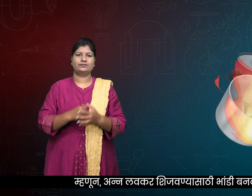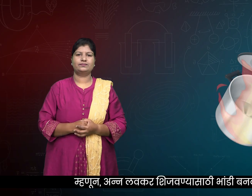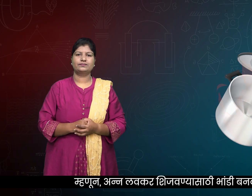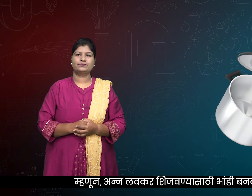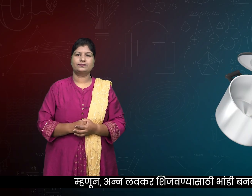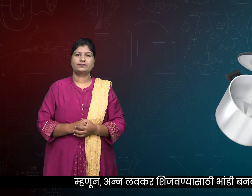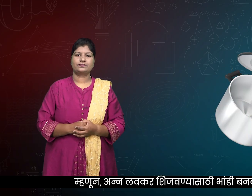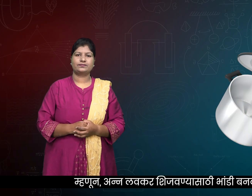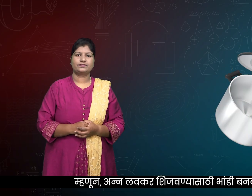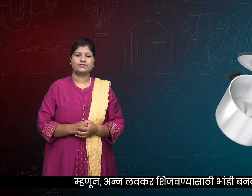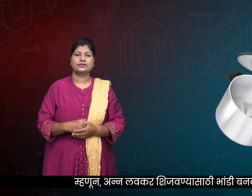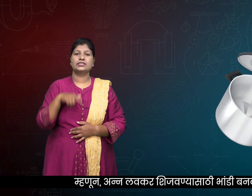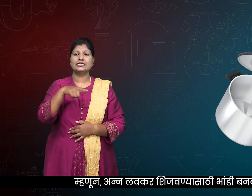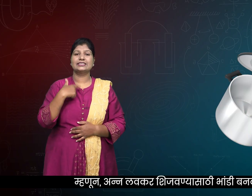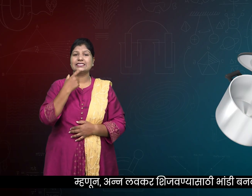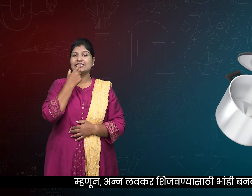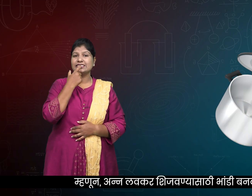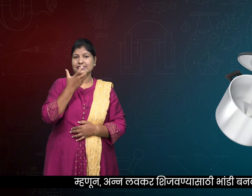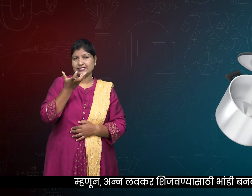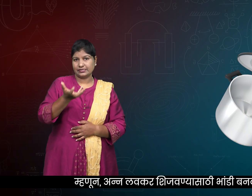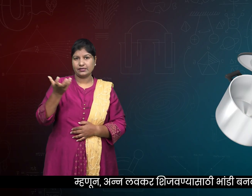म्हणून अन्न लवकर शिजवण्यासाठी भांडी बनवण्यासाठी